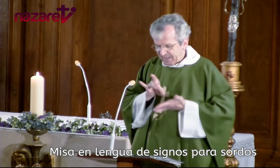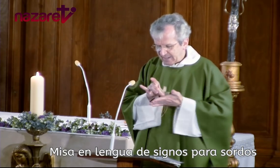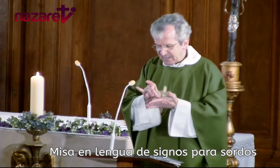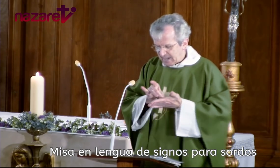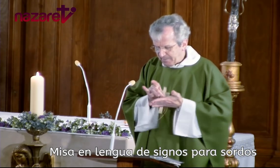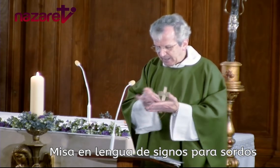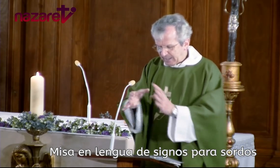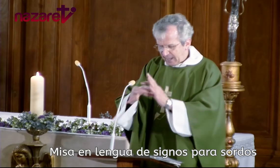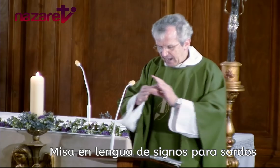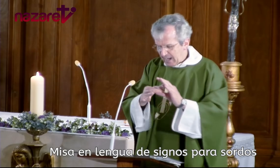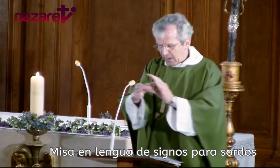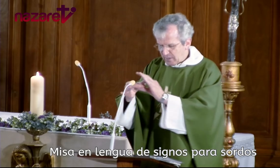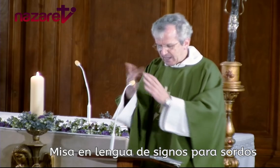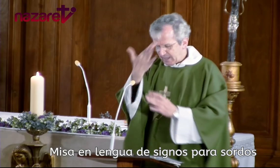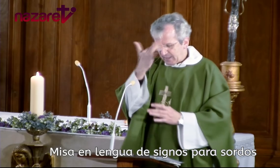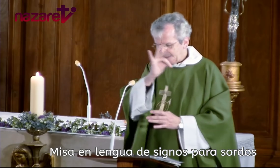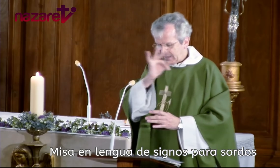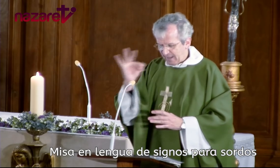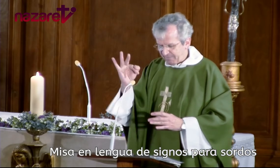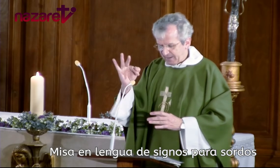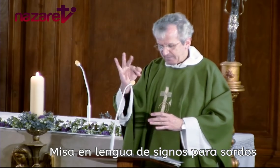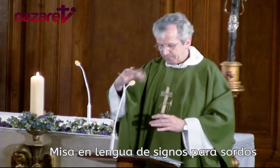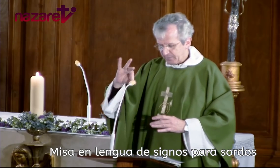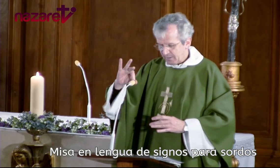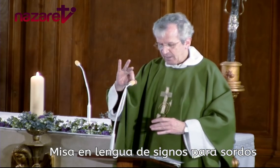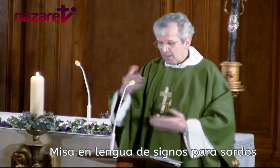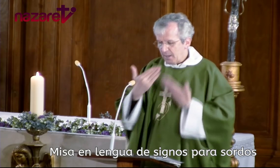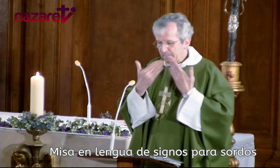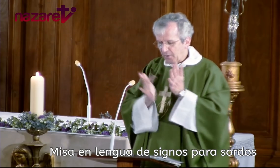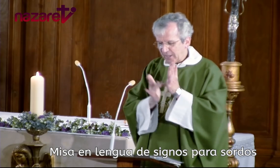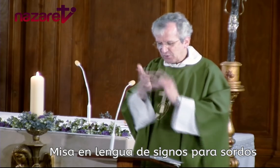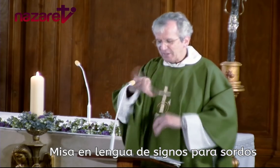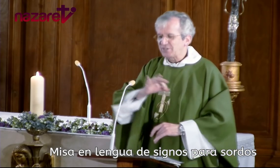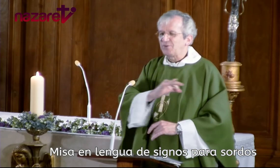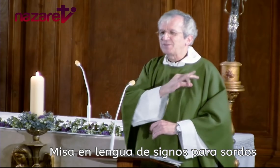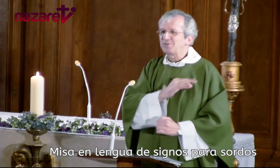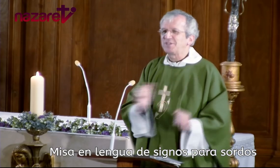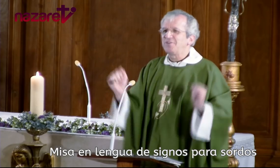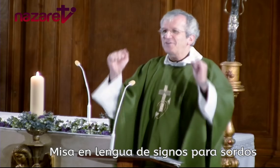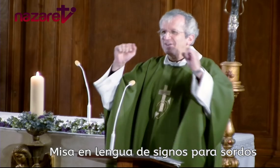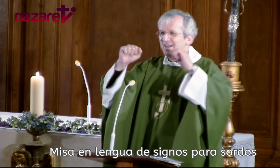merezcan servirte en la unidad de la fe. Por Jesucristo nuestro Señor.